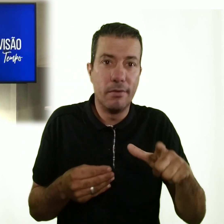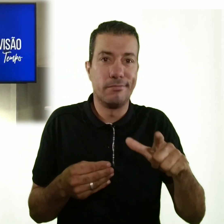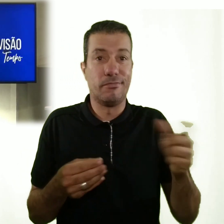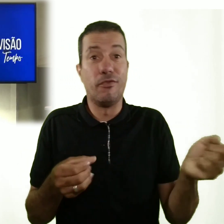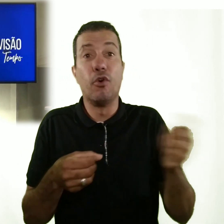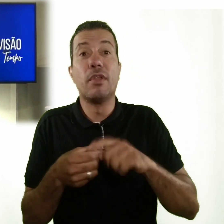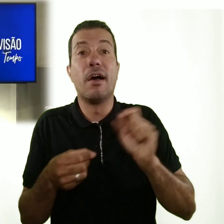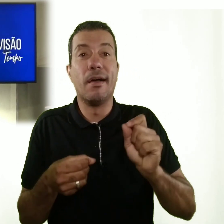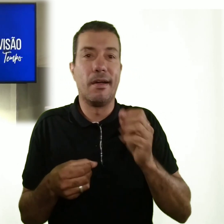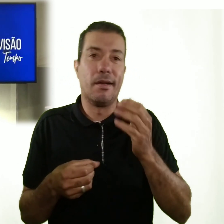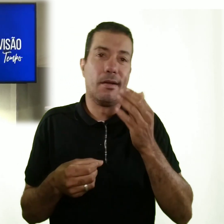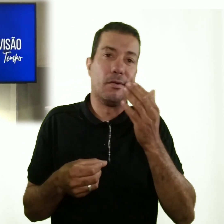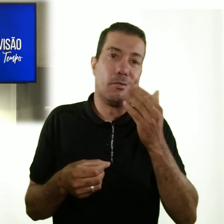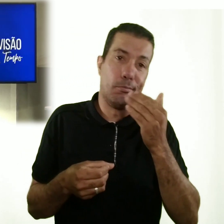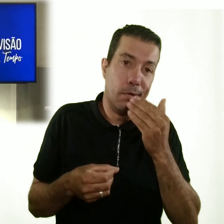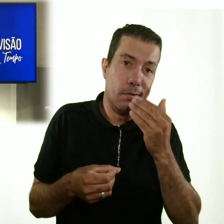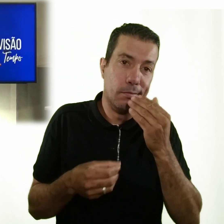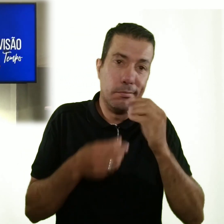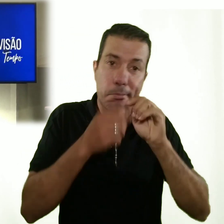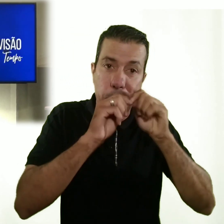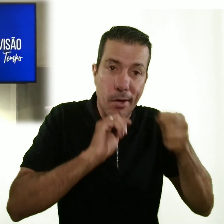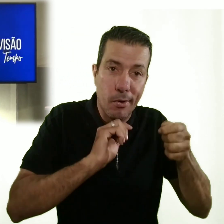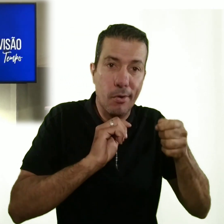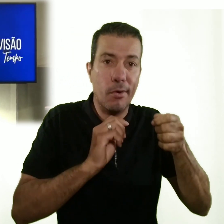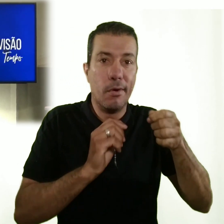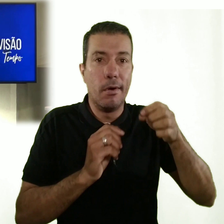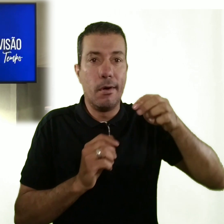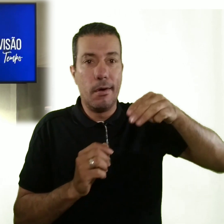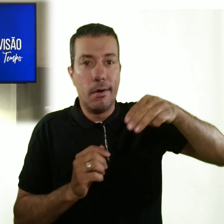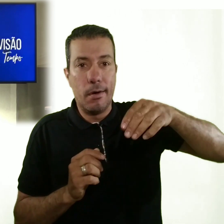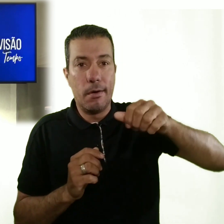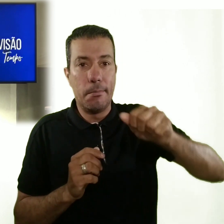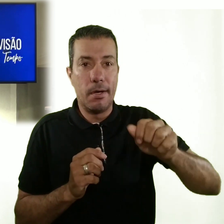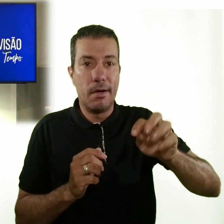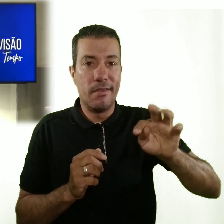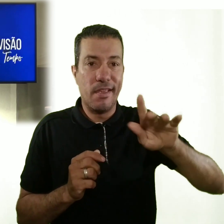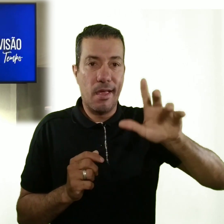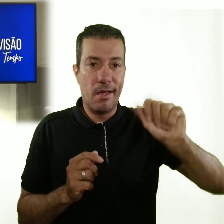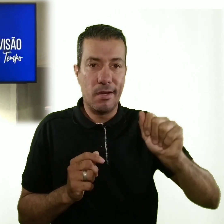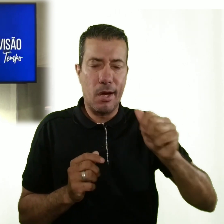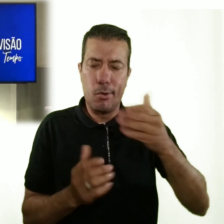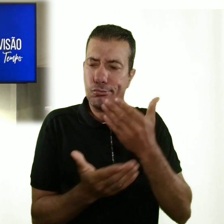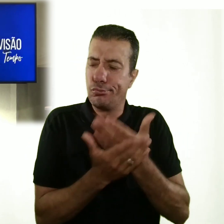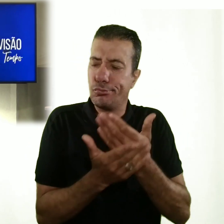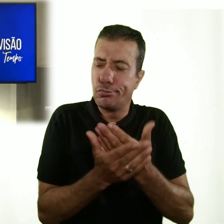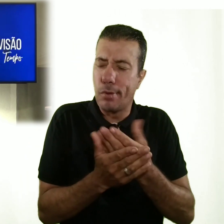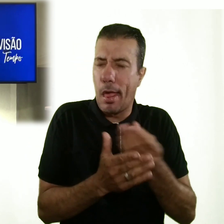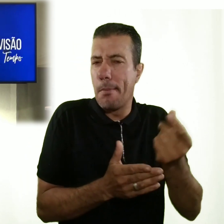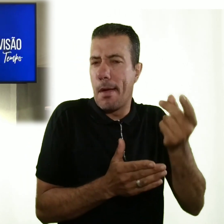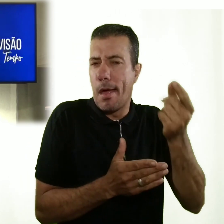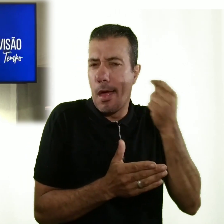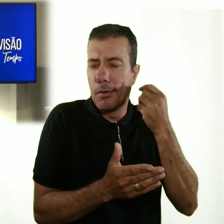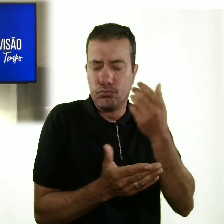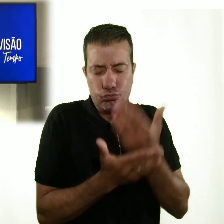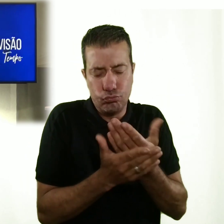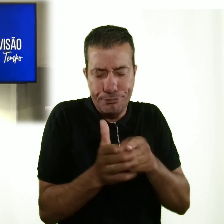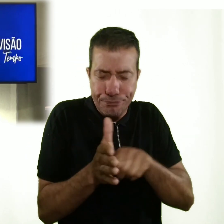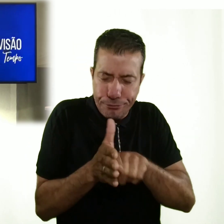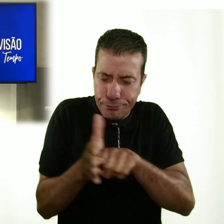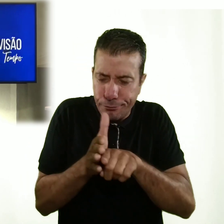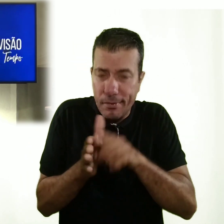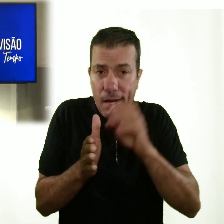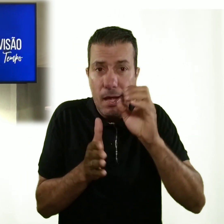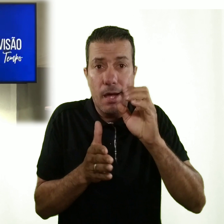Quando eu peguei meu livro de ciências, que eu estudei quando eu era garoto, está tudo diferente da ciência de hoje, gente. Então parece que